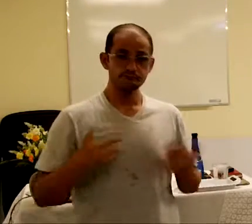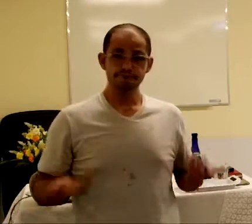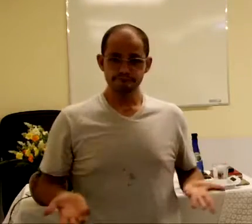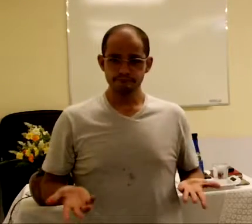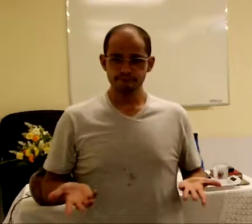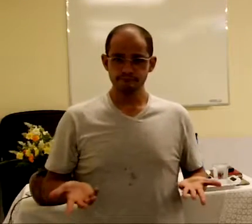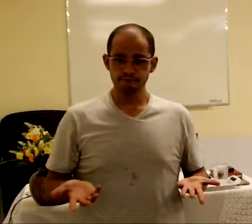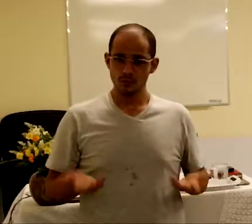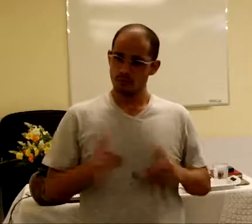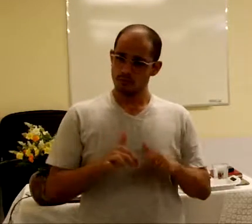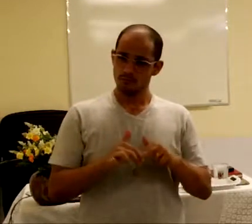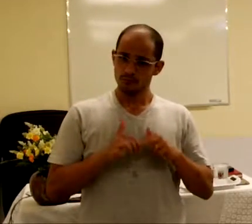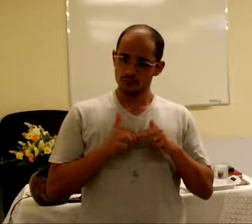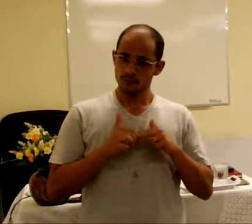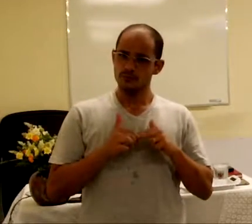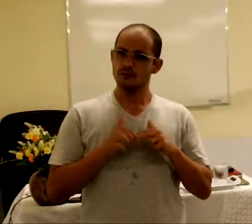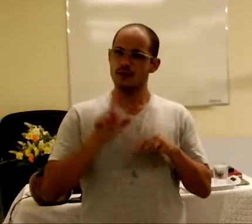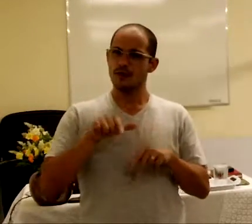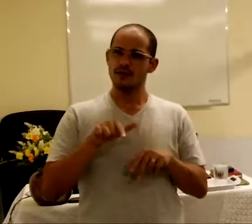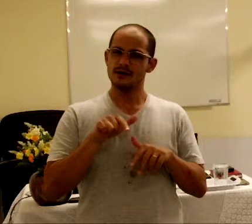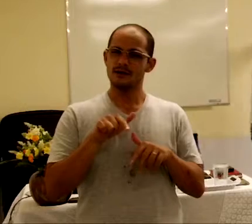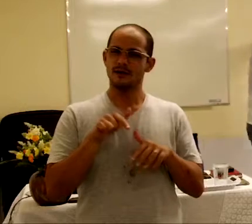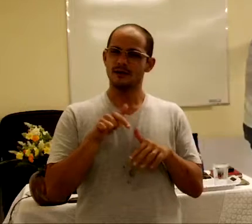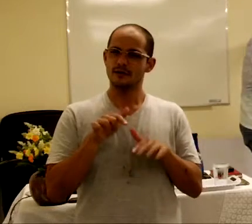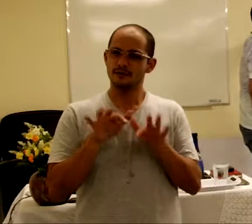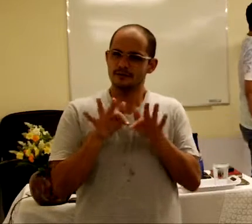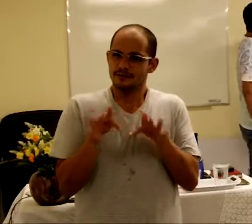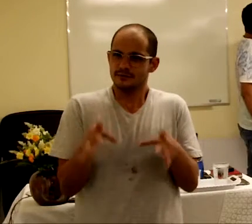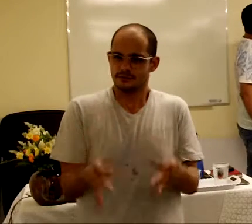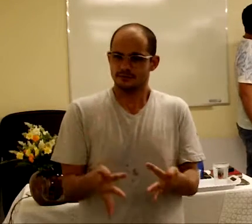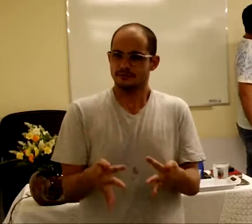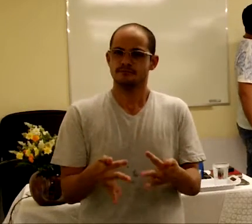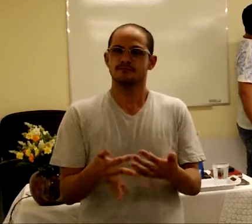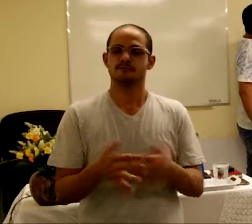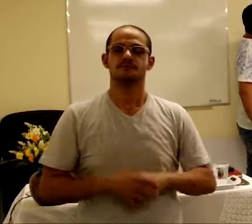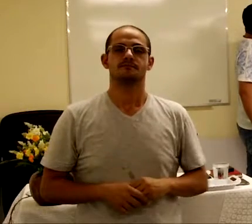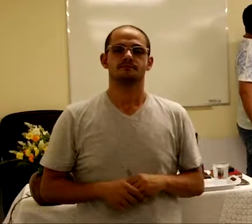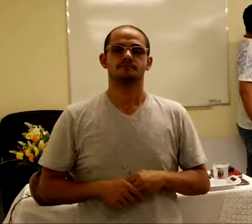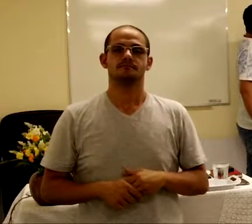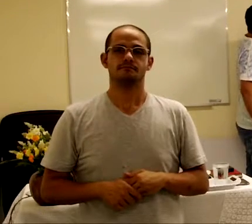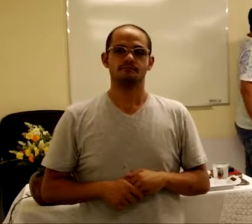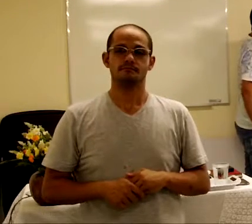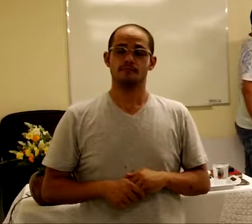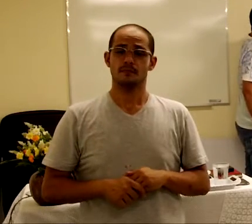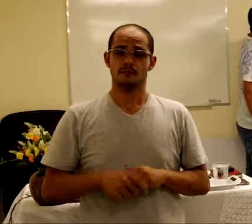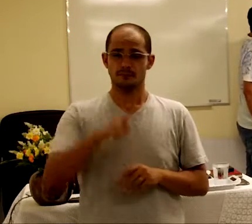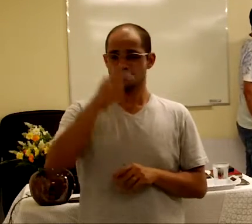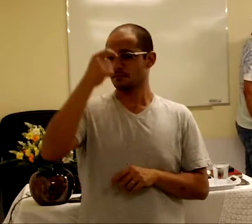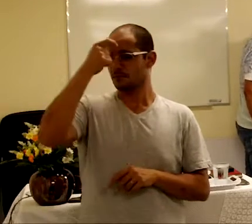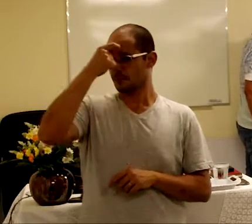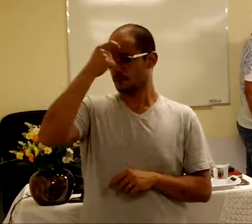Estão entendendo? Por isso que eu falo que é delicado. Mas há que se ter em mente